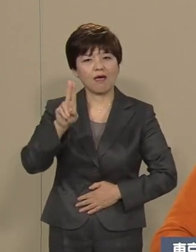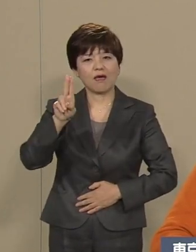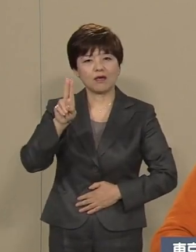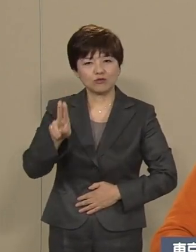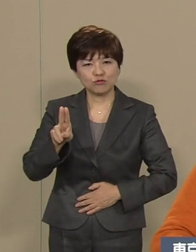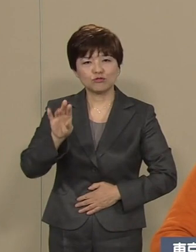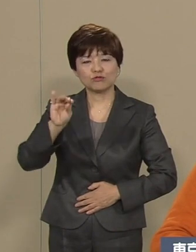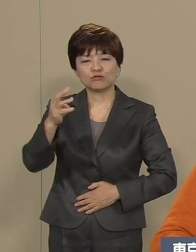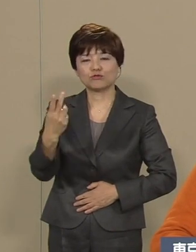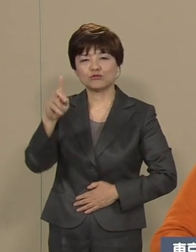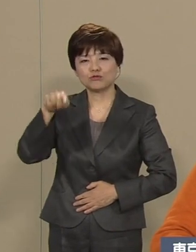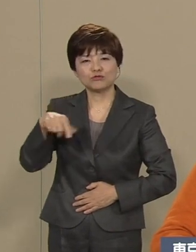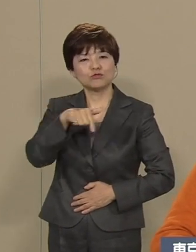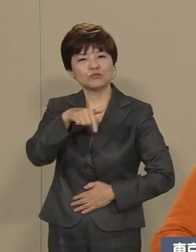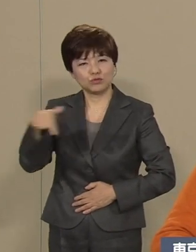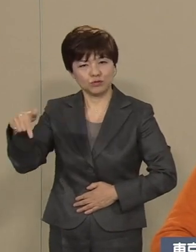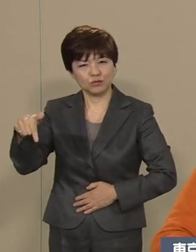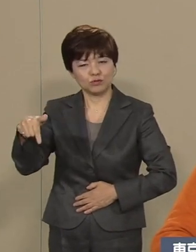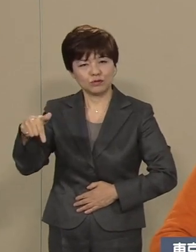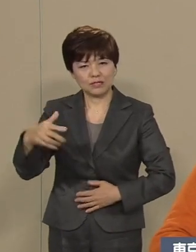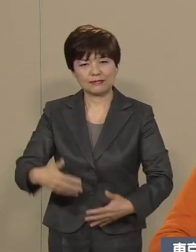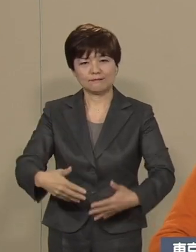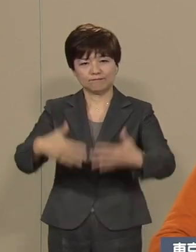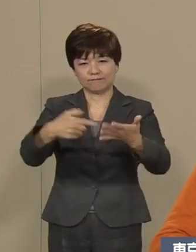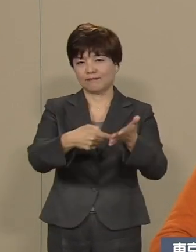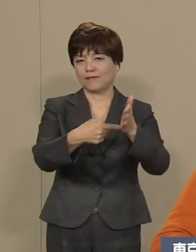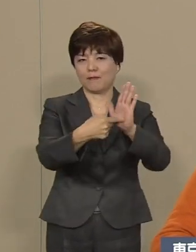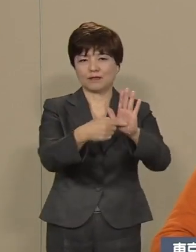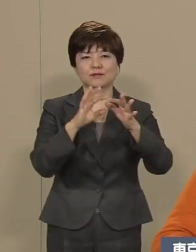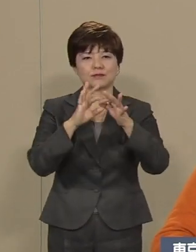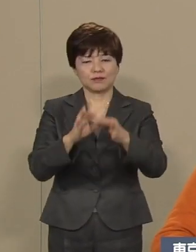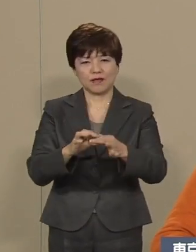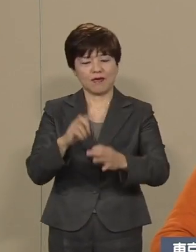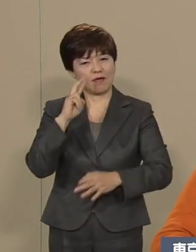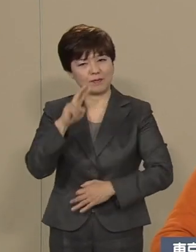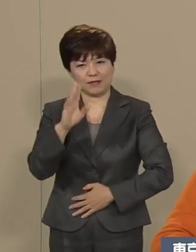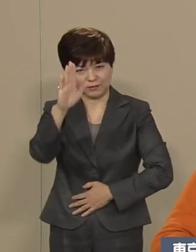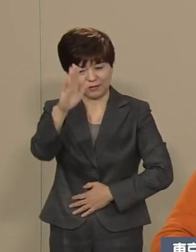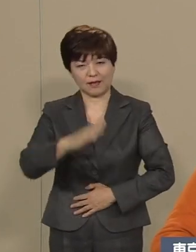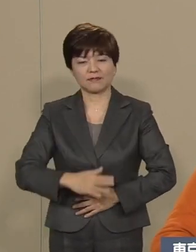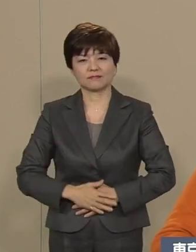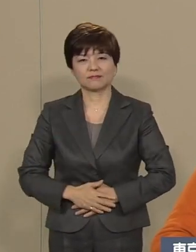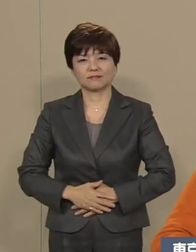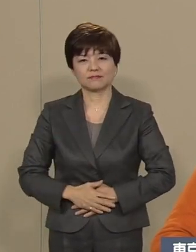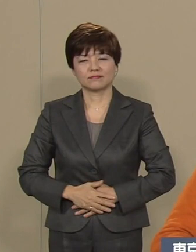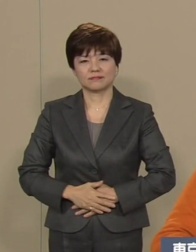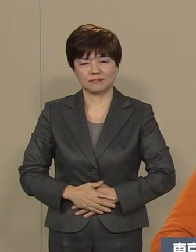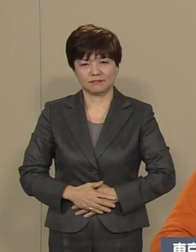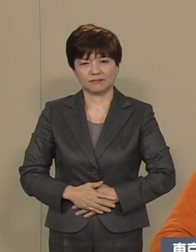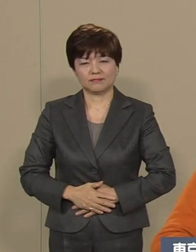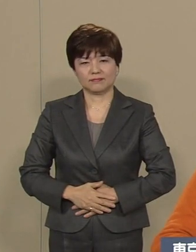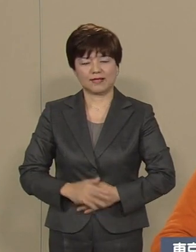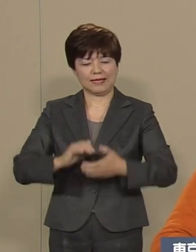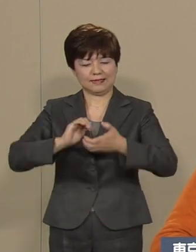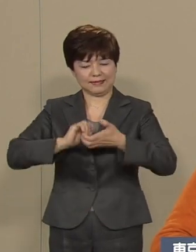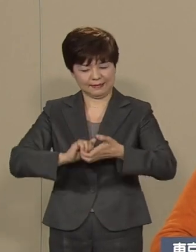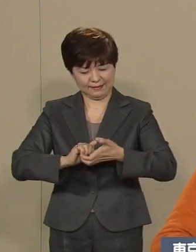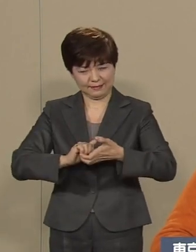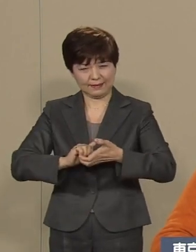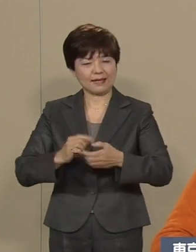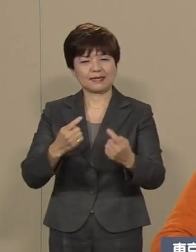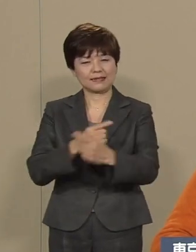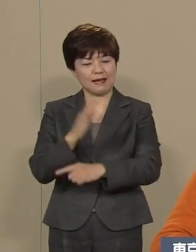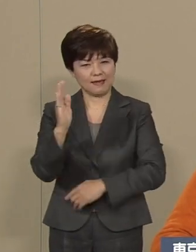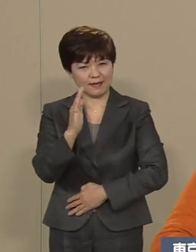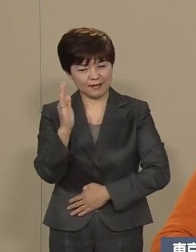智春で出ますので是非ご覧になってください鍵の河川部は絶対買いないように特にそう